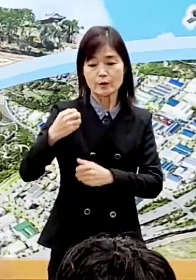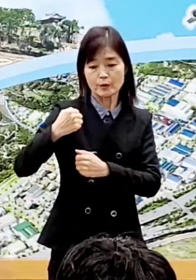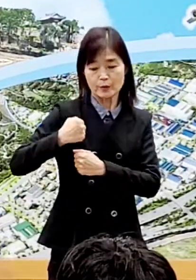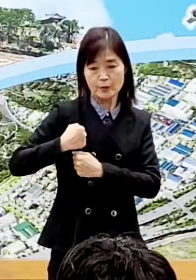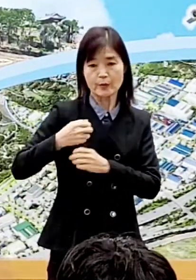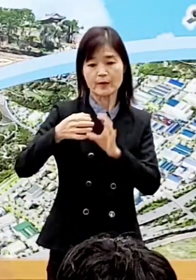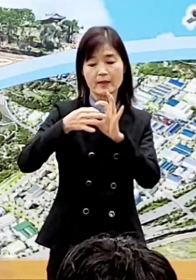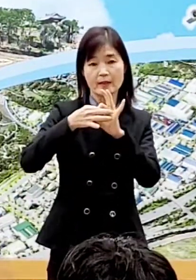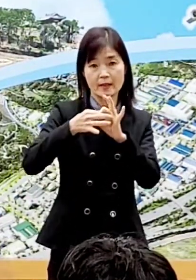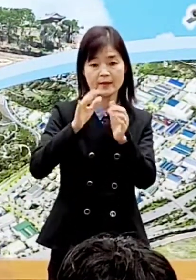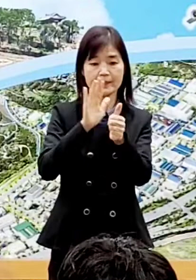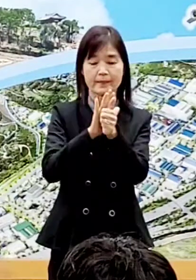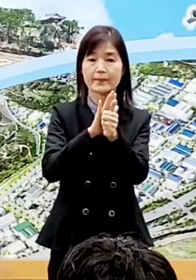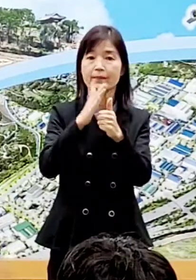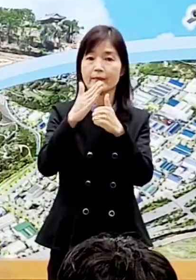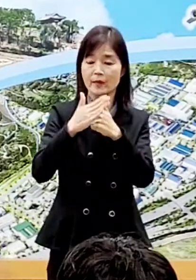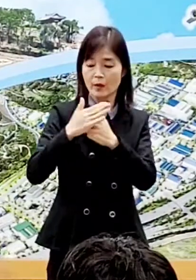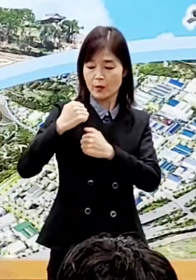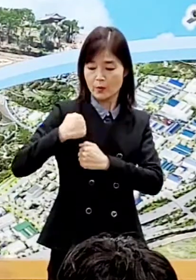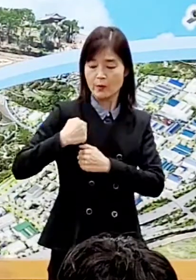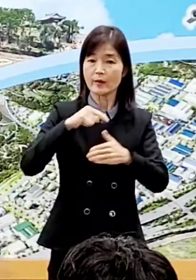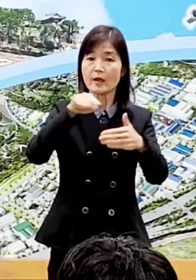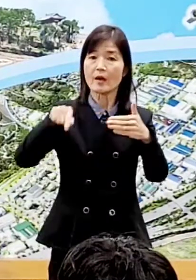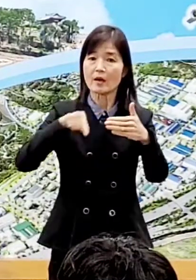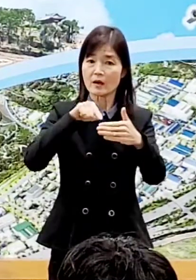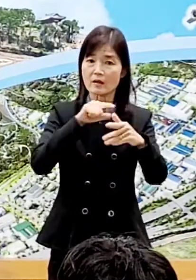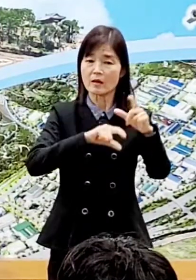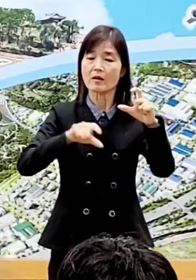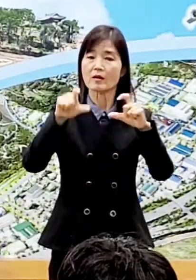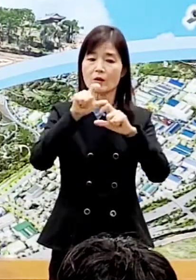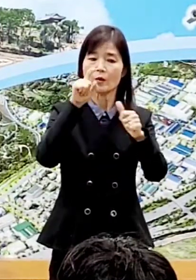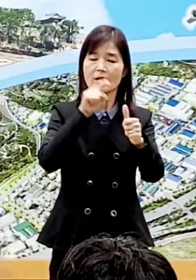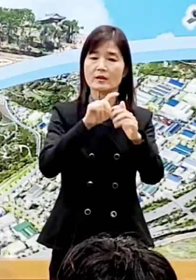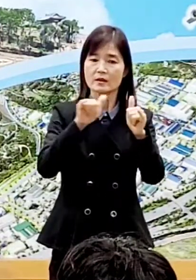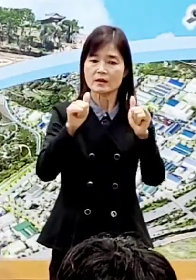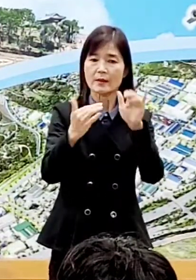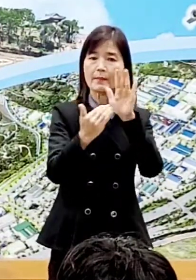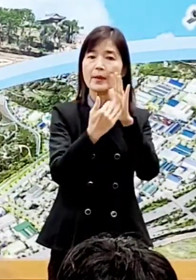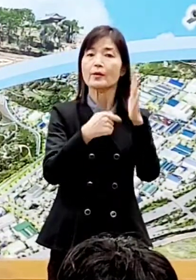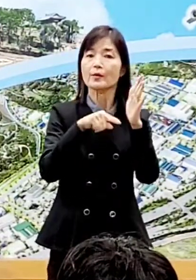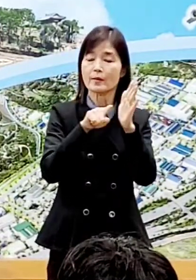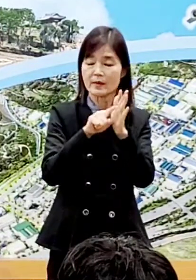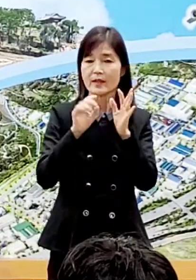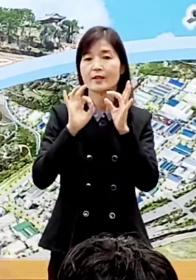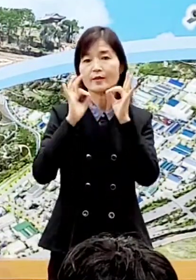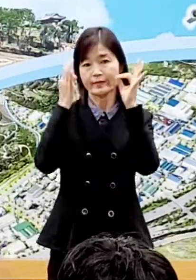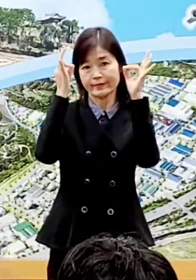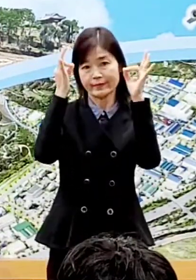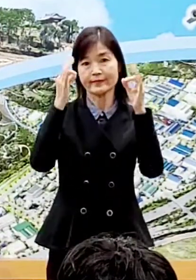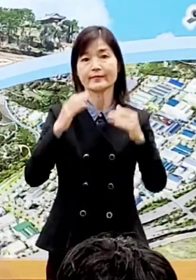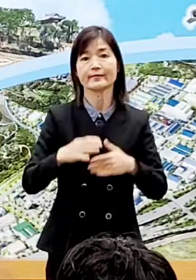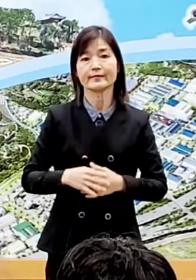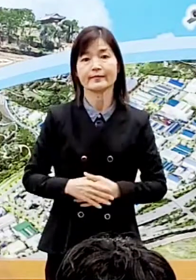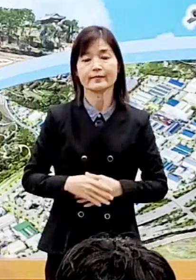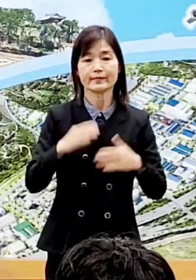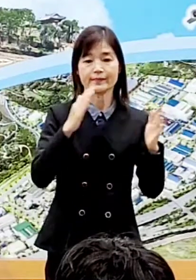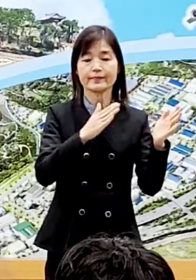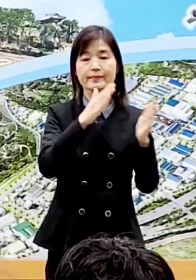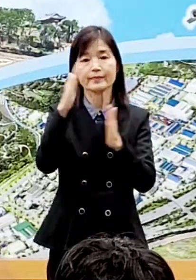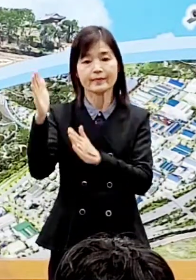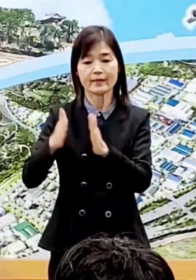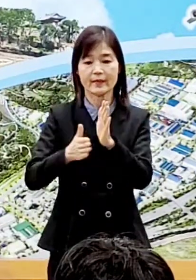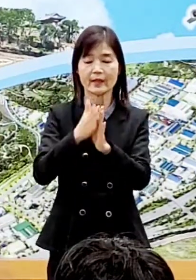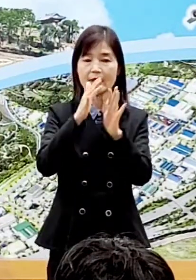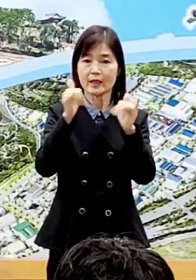군부대와 협조하여 부대 내 추가 감염 발생을 차단하는 데 최선을 다하겠습니다. 다음은